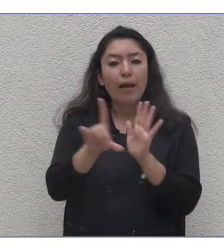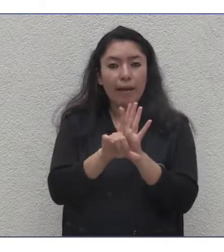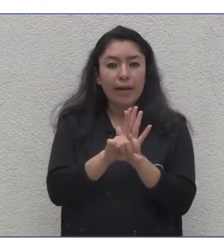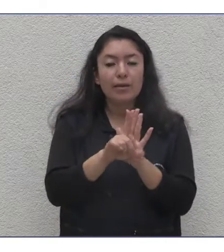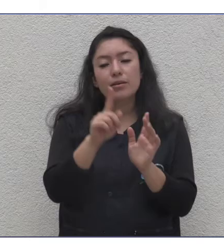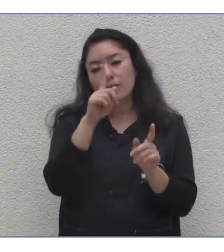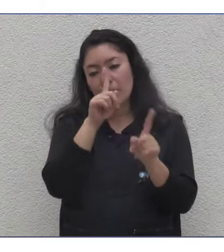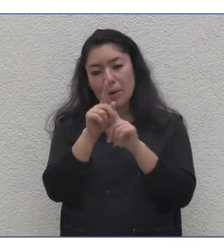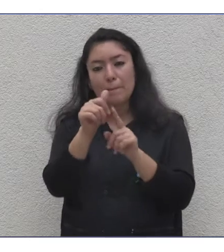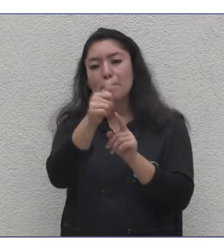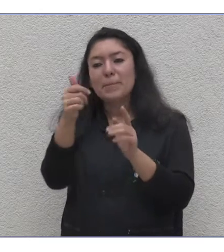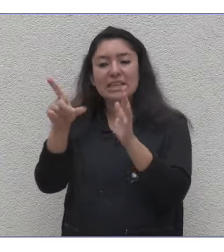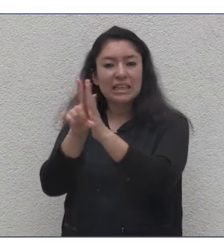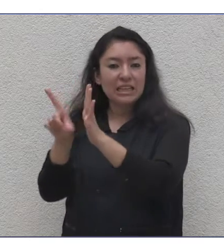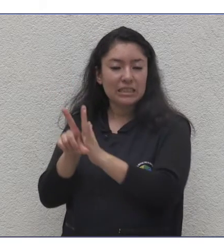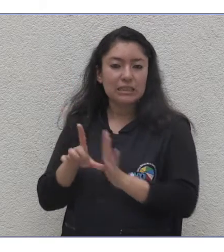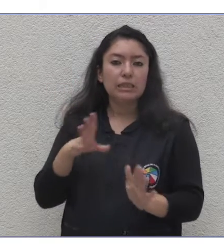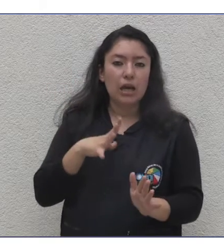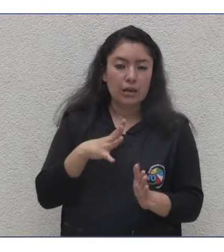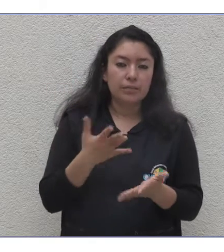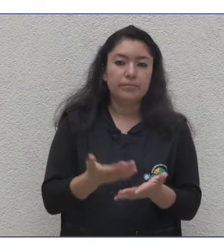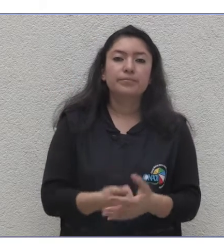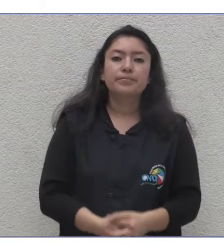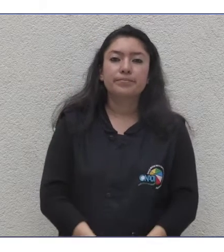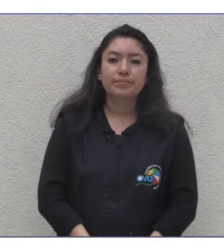ley y demás leyes aplicables.